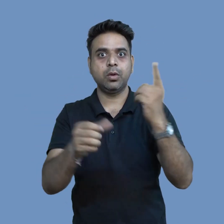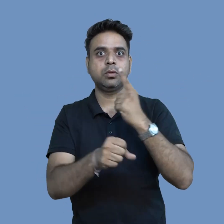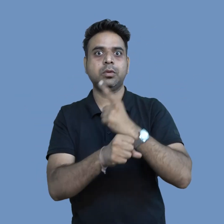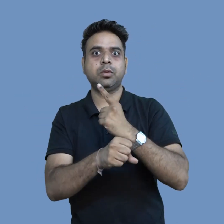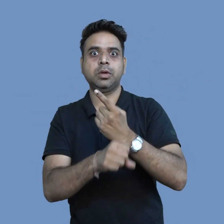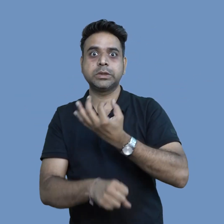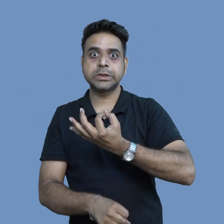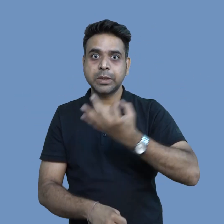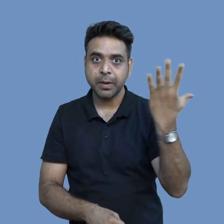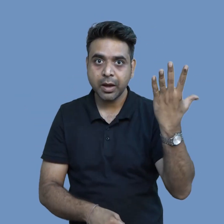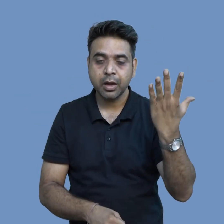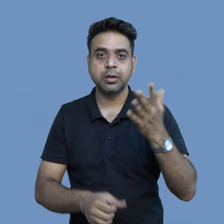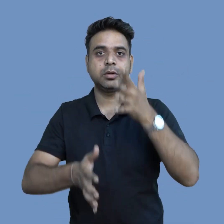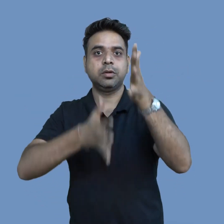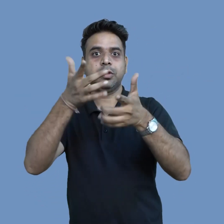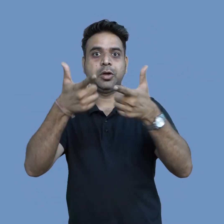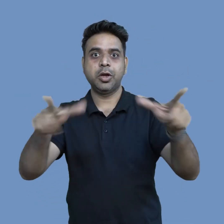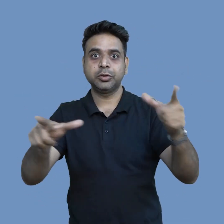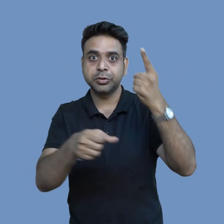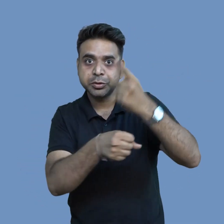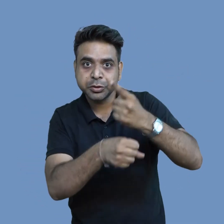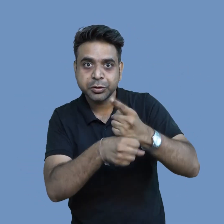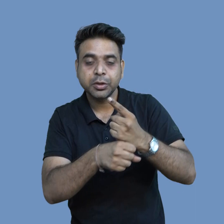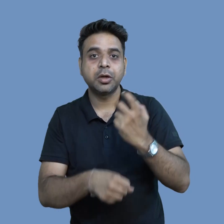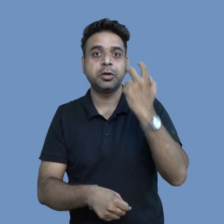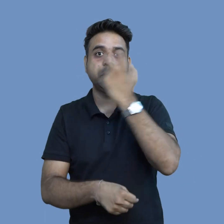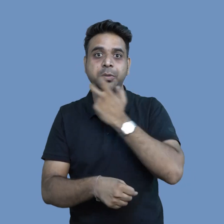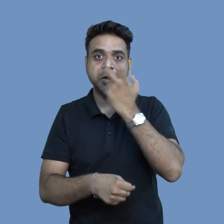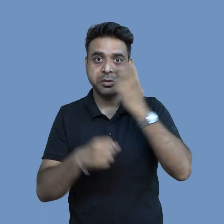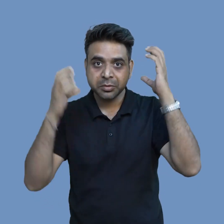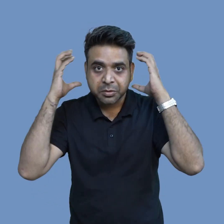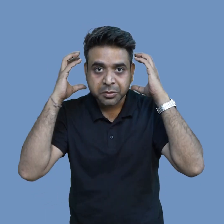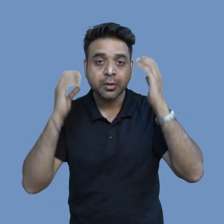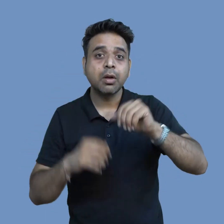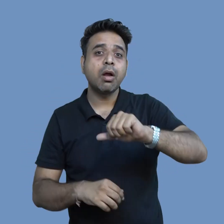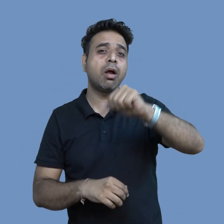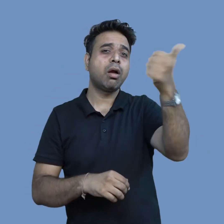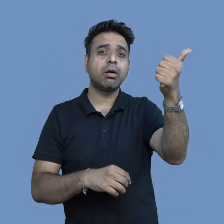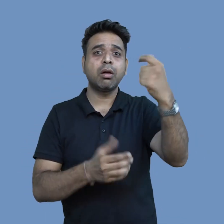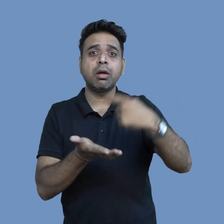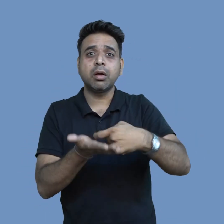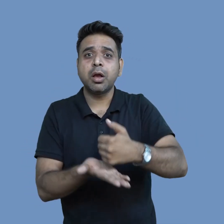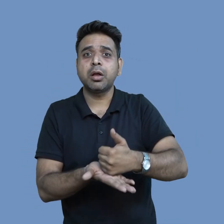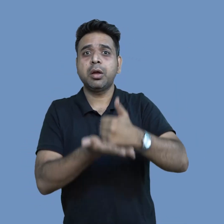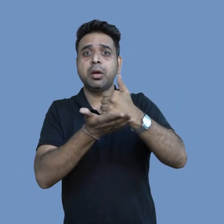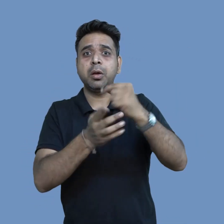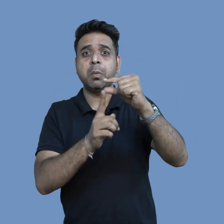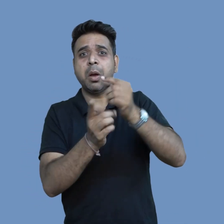शिक्षक शिक्षिकाएं हैं, सांकेतिक भाषा के शिक्षक हैं, प्रशिक्षक हैं, ऑडियोलॉजिस्ट हैं, स्पीच थेरेपिस्ट हैं,